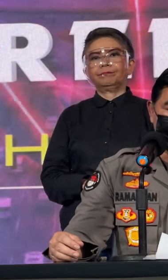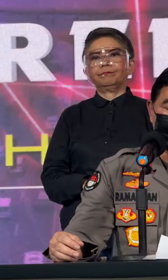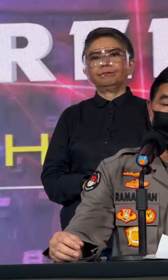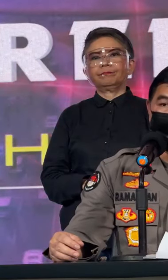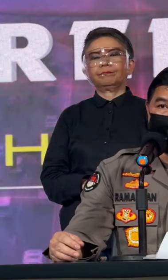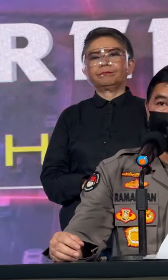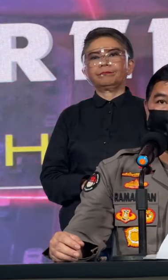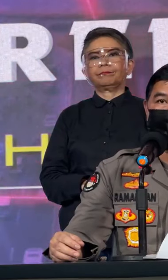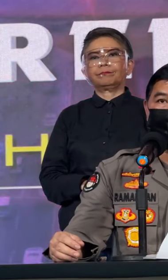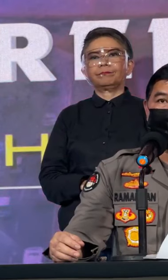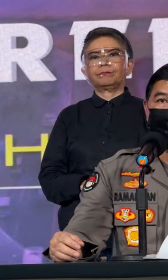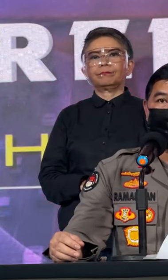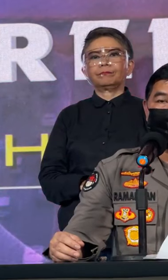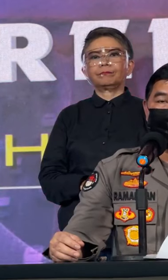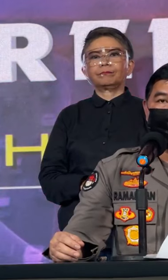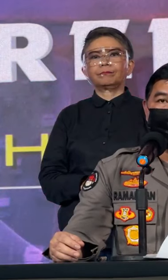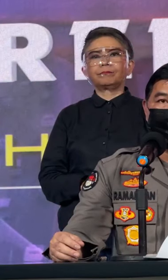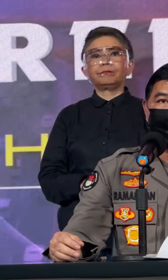pada hari ini.